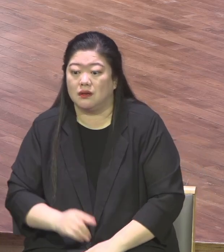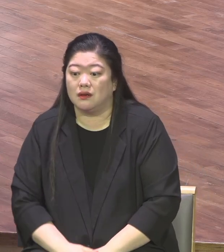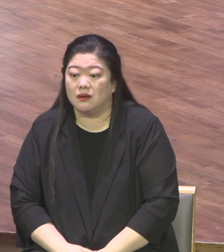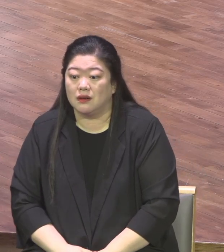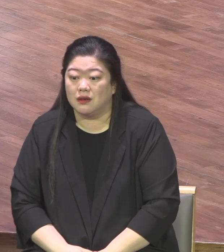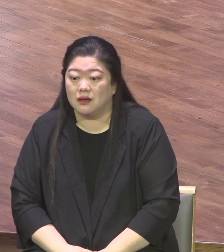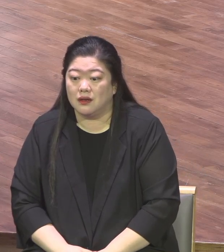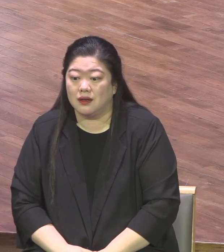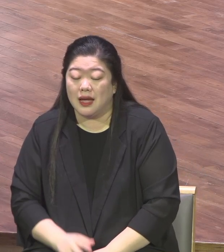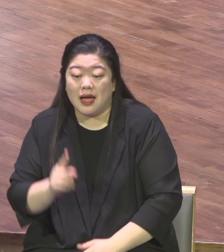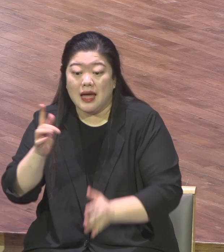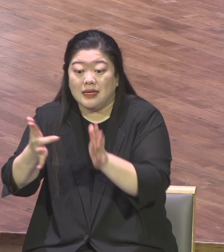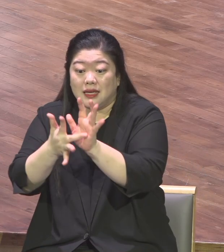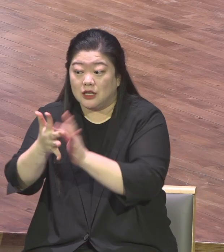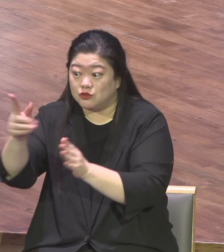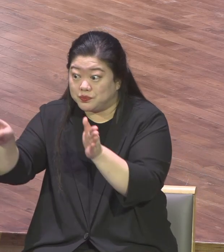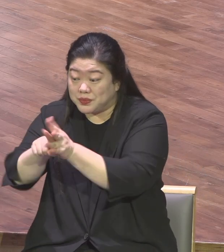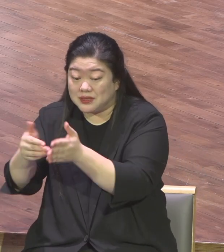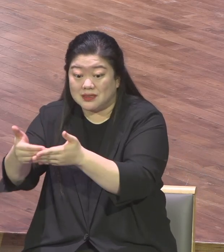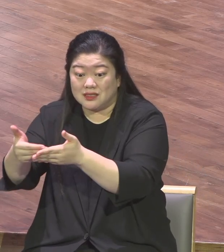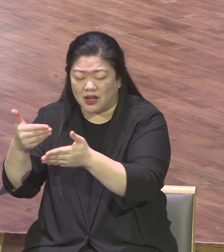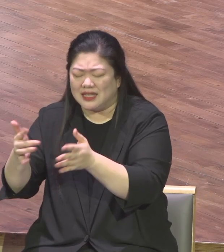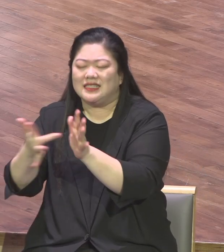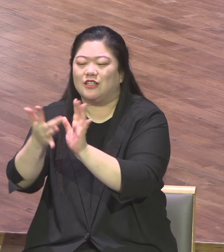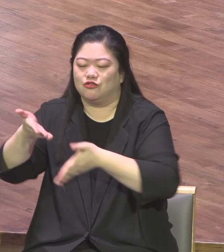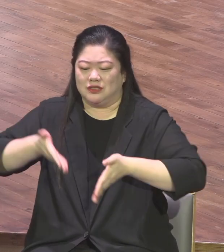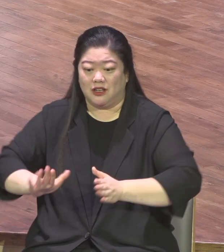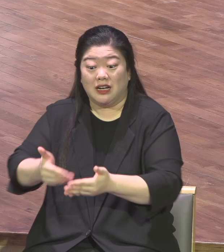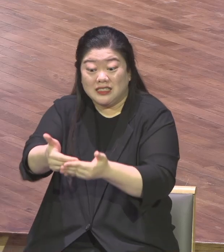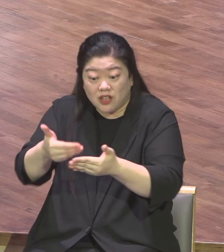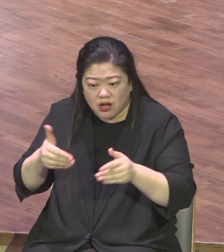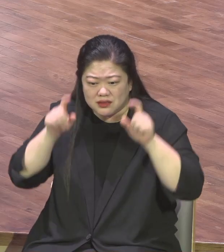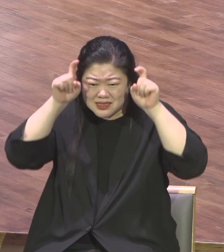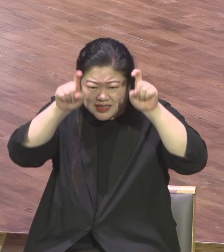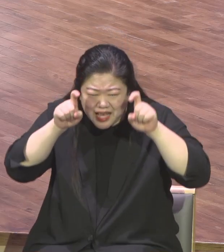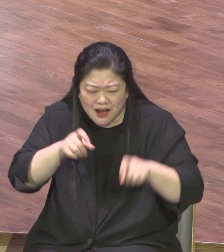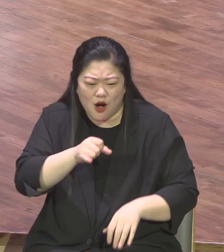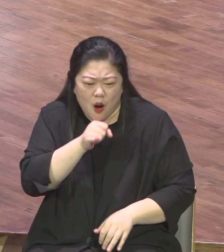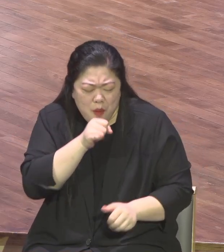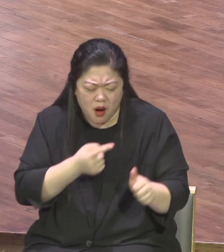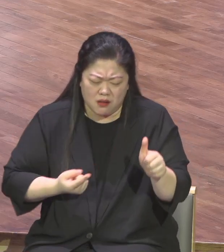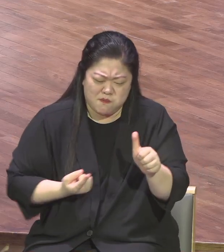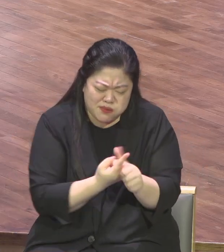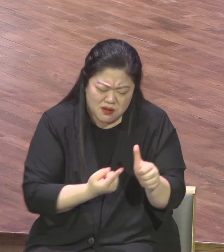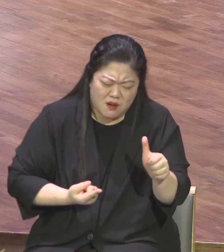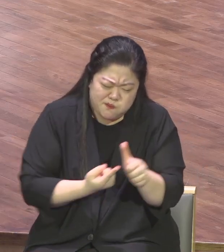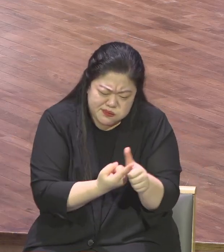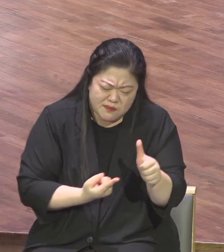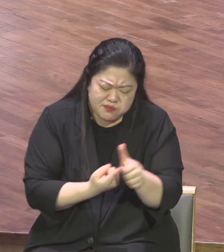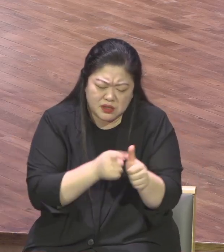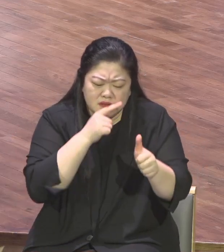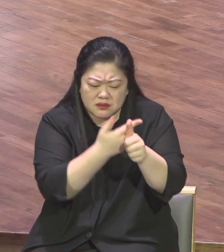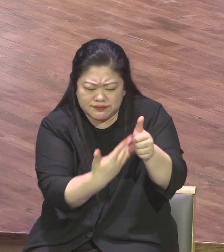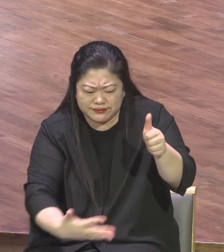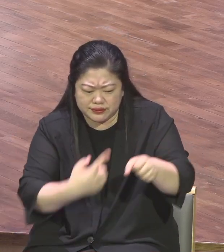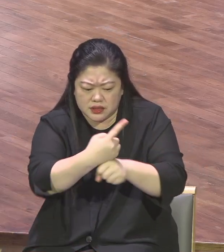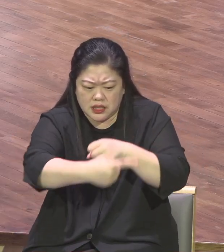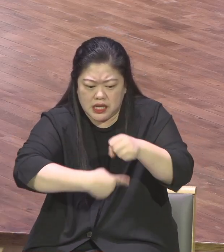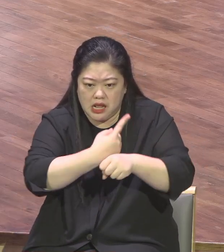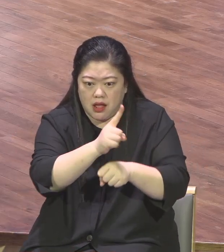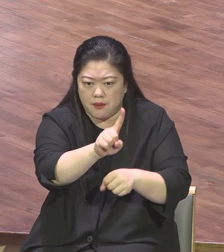아멘. 자, 예수 그리스도께서 십자가상에서 온전히 영원한 속죄로